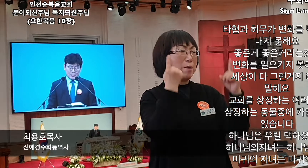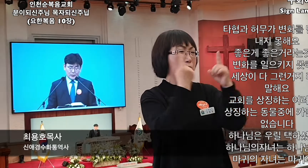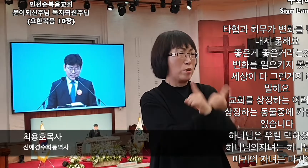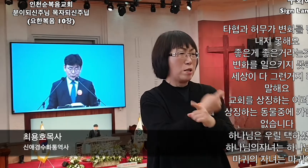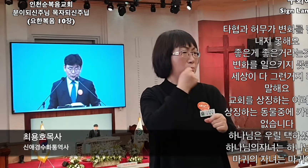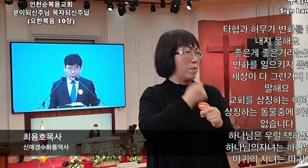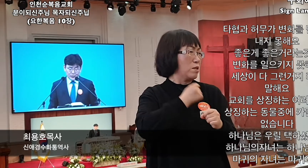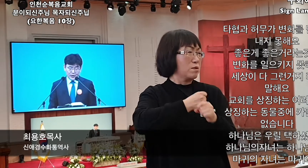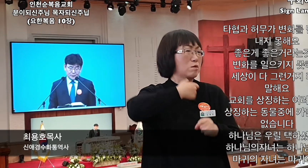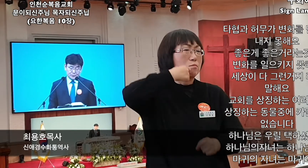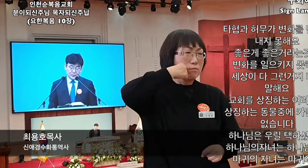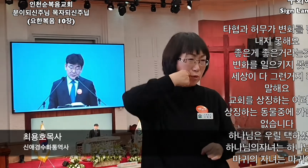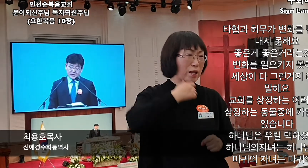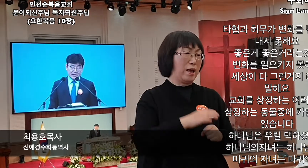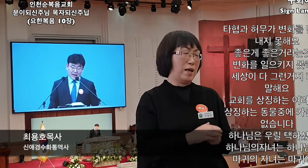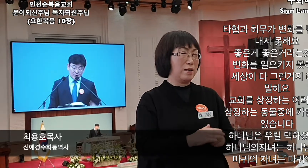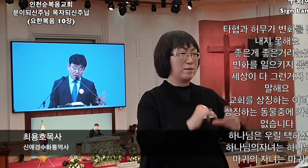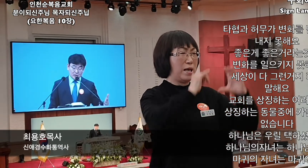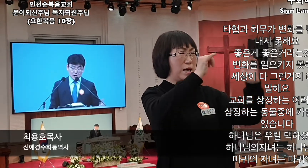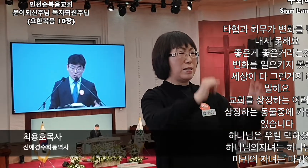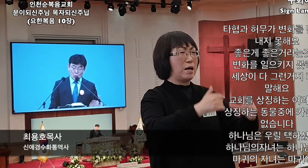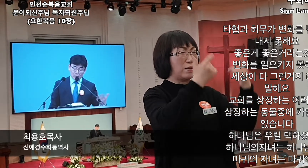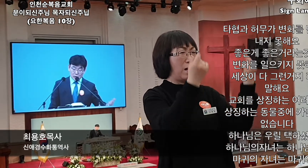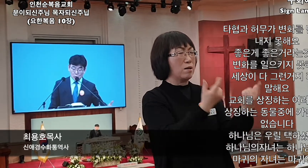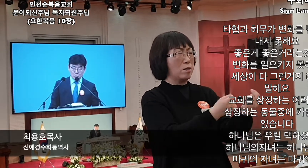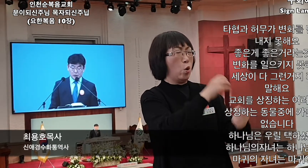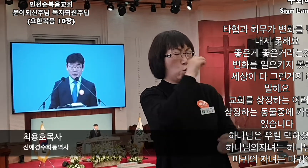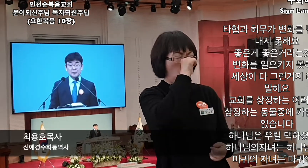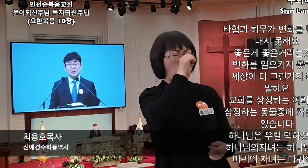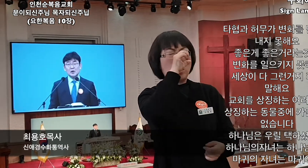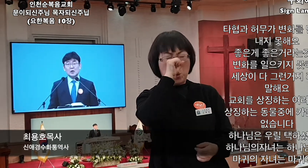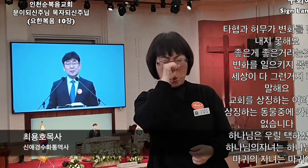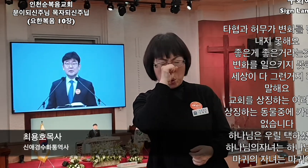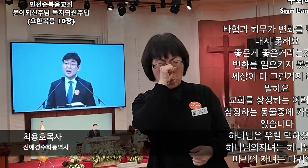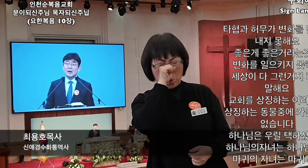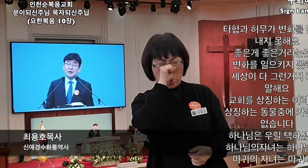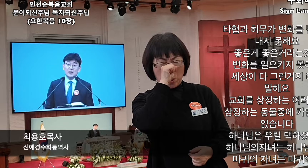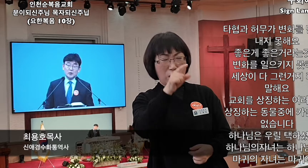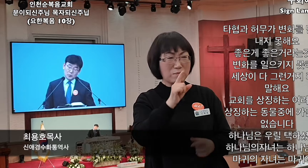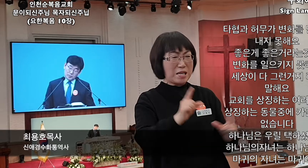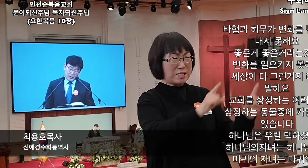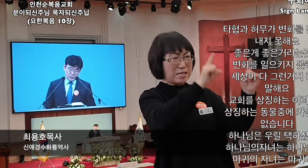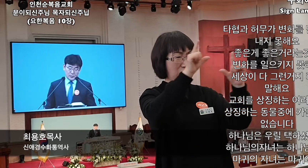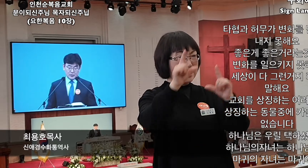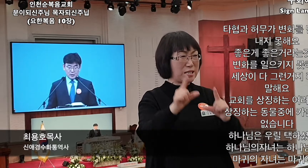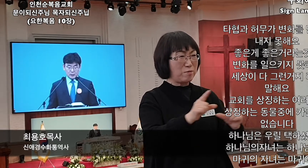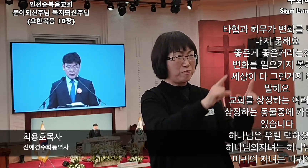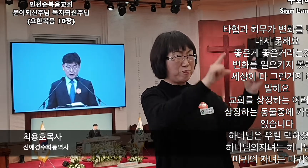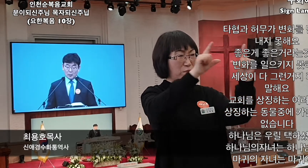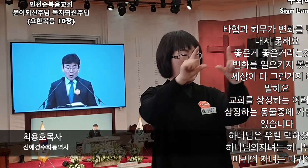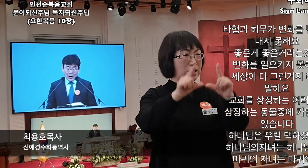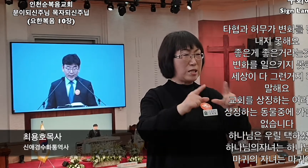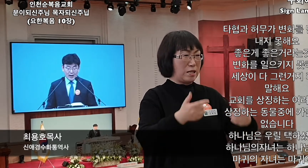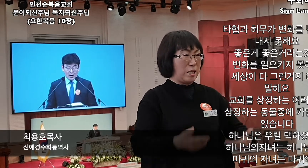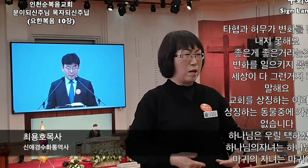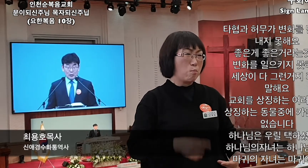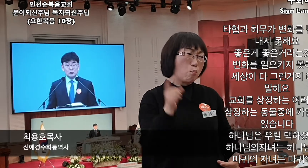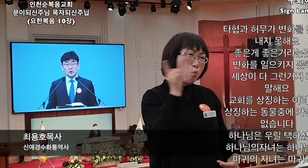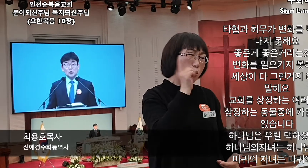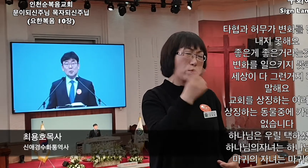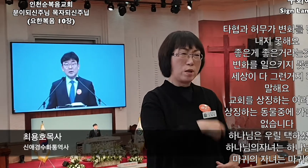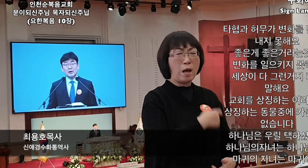변화도 만들어낼 수 없어요. 세상은 다 그런 거지. 좋은 게 좋은 거지. 그러면 살 1kg도 뺄 수 없을 거고요. 그리고 뭐